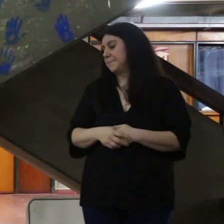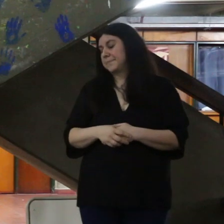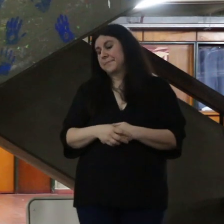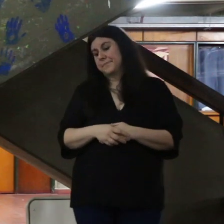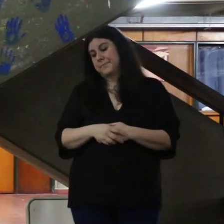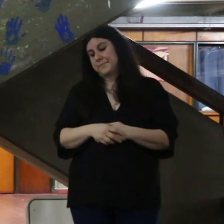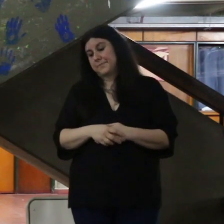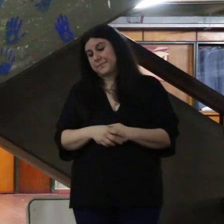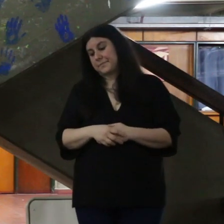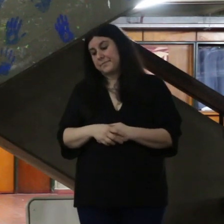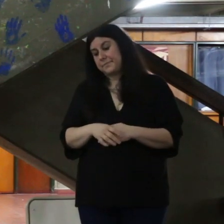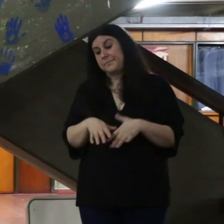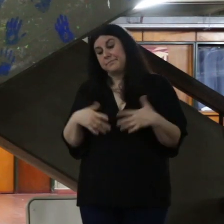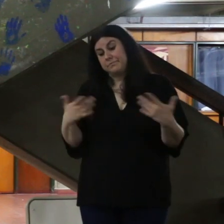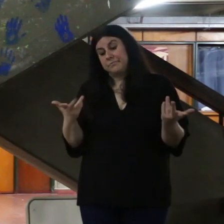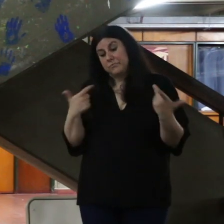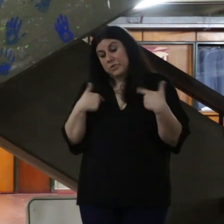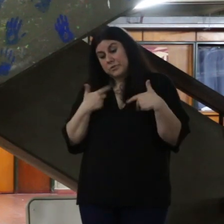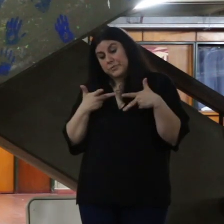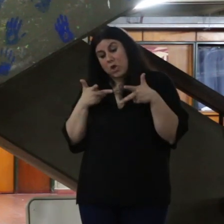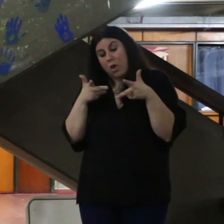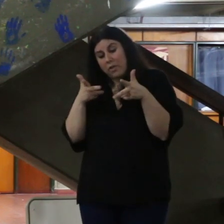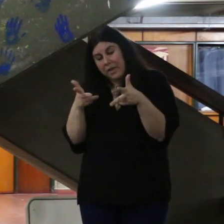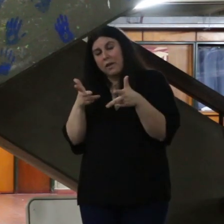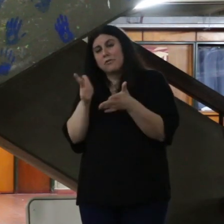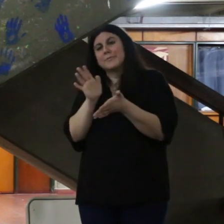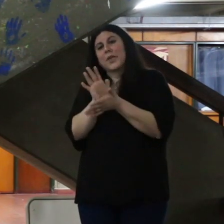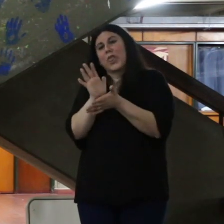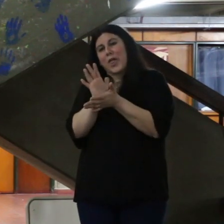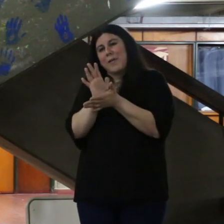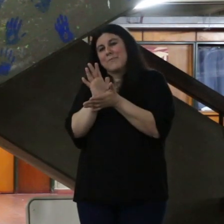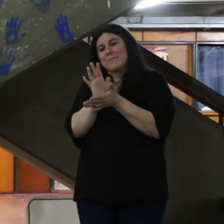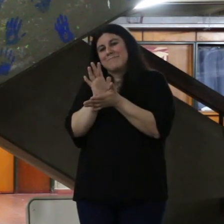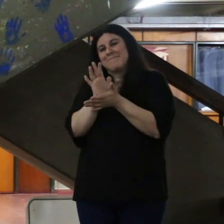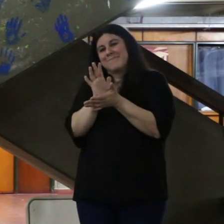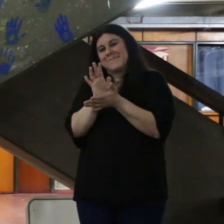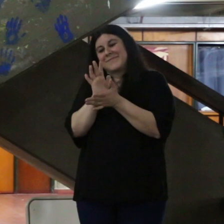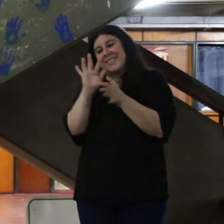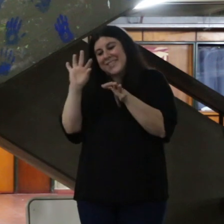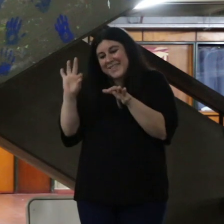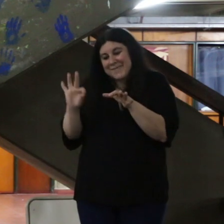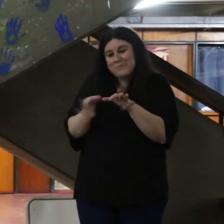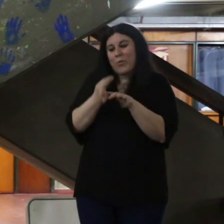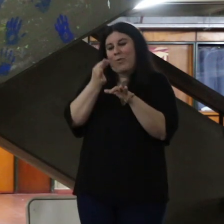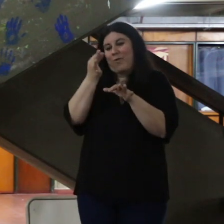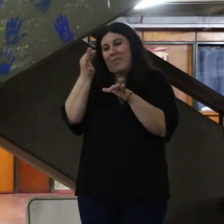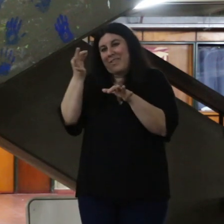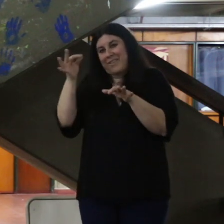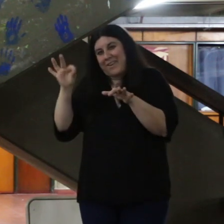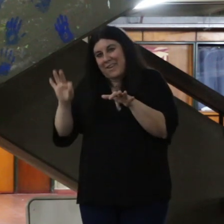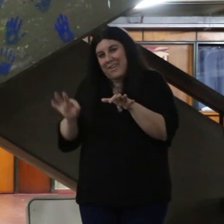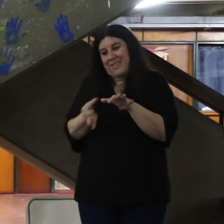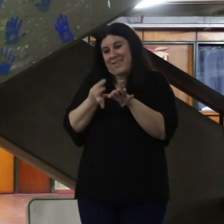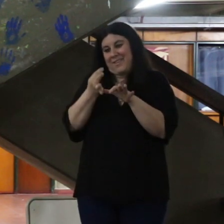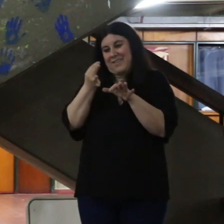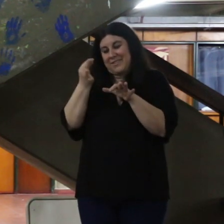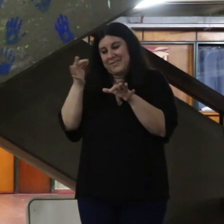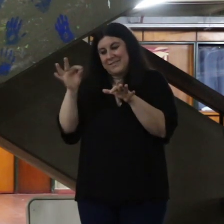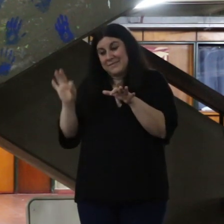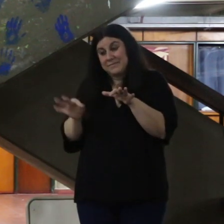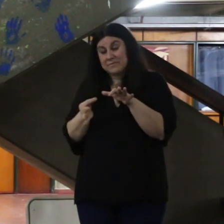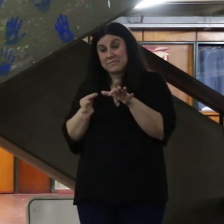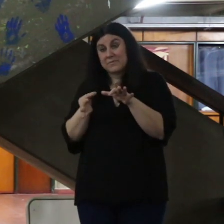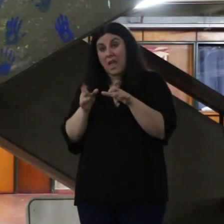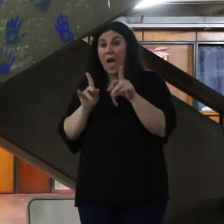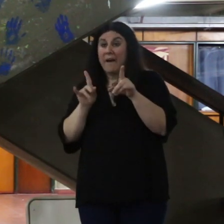Entonces, yo digo, tenemos que dar puntadas con hilo. Vieron que está